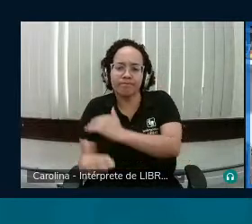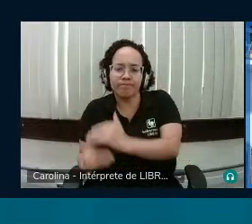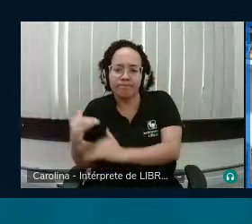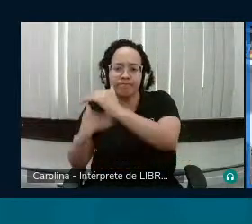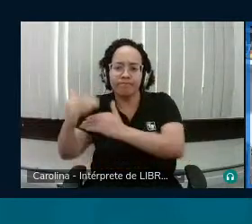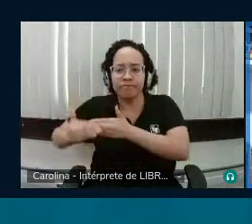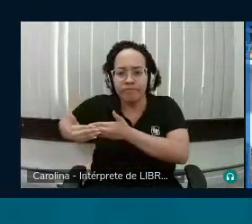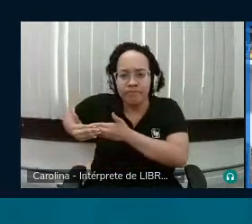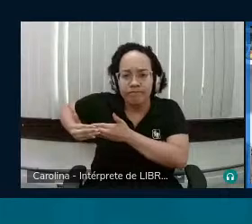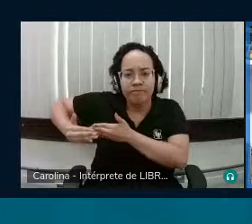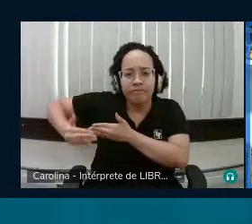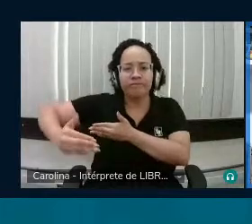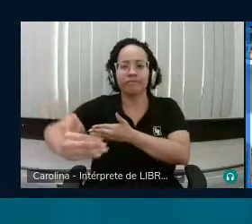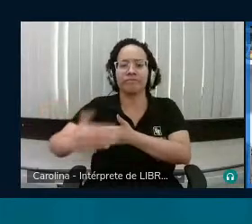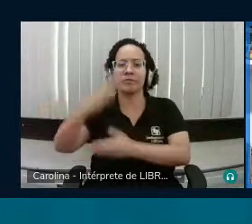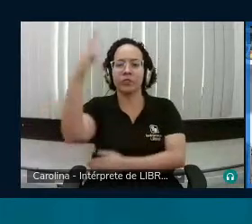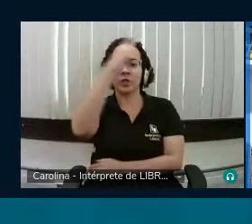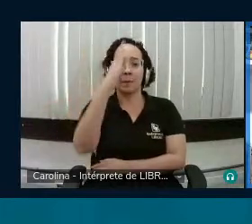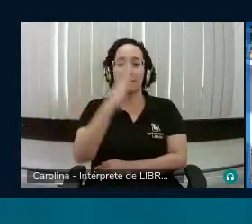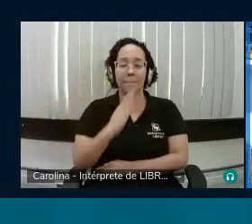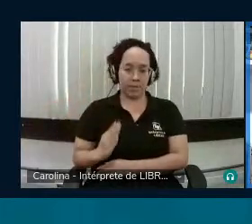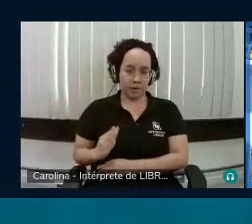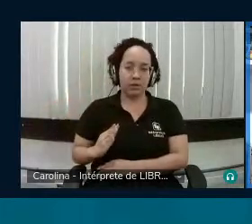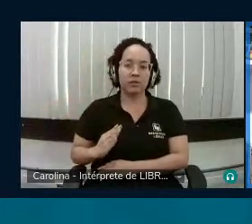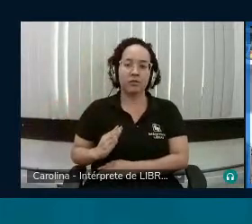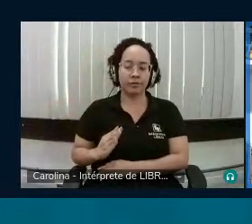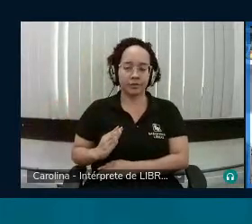o nosso país tem caminhado